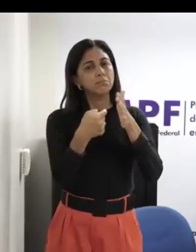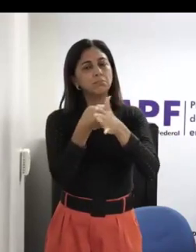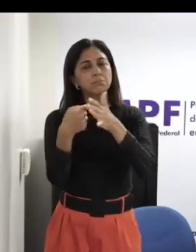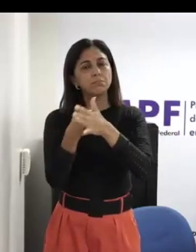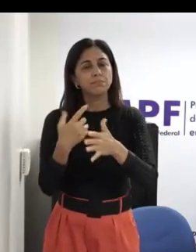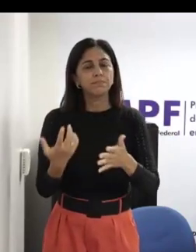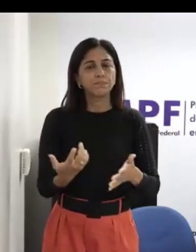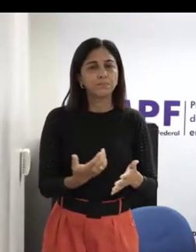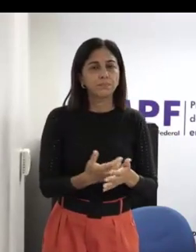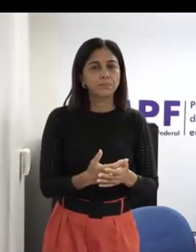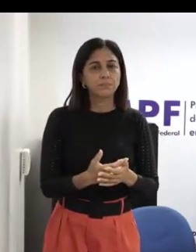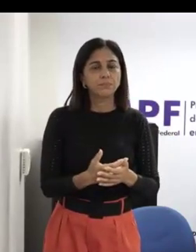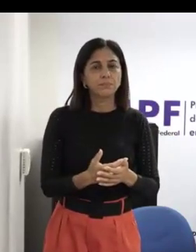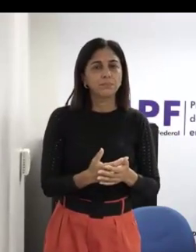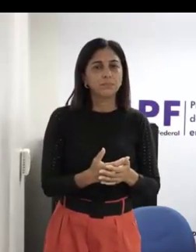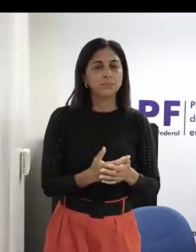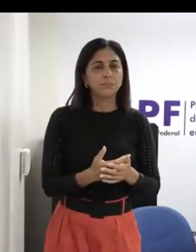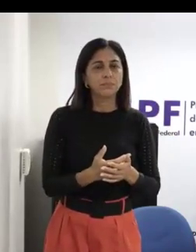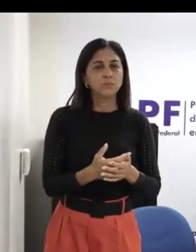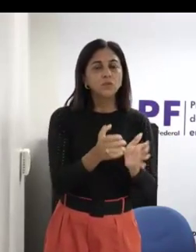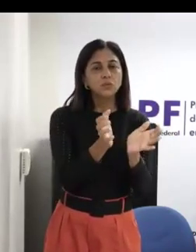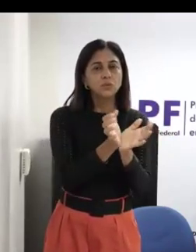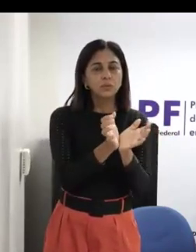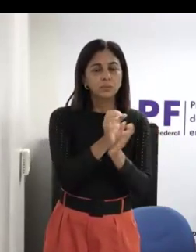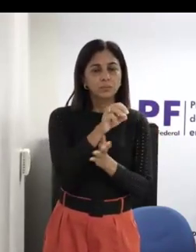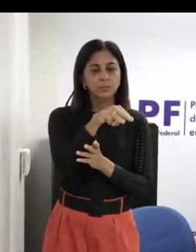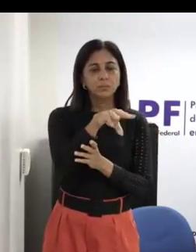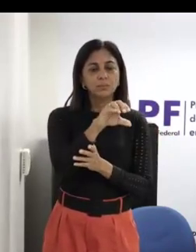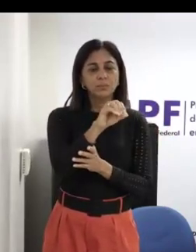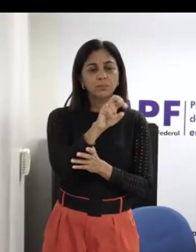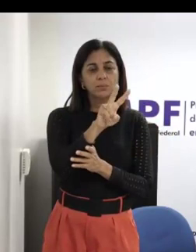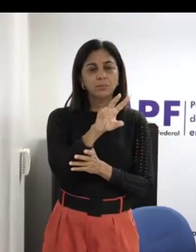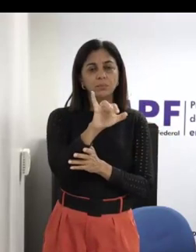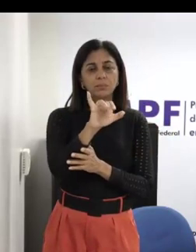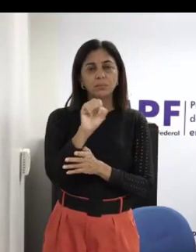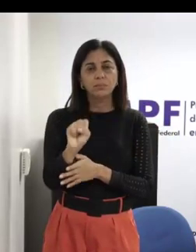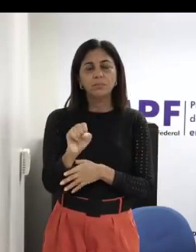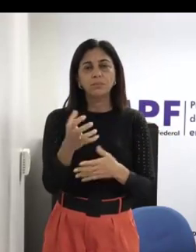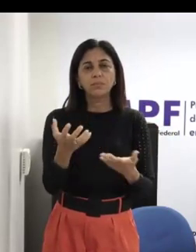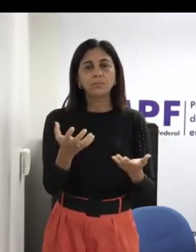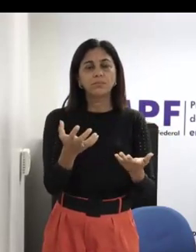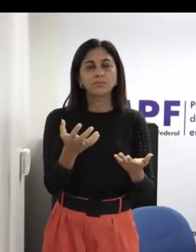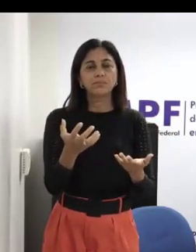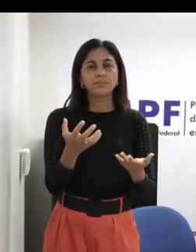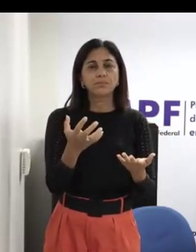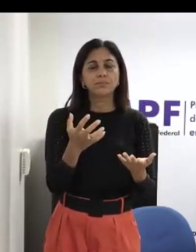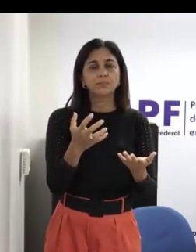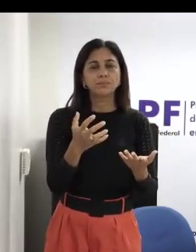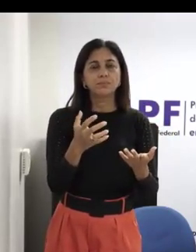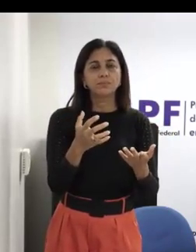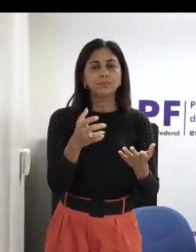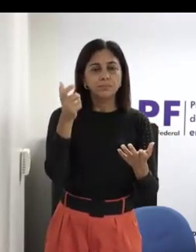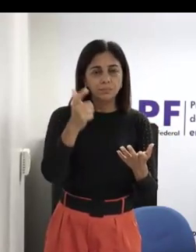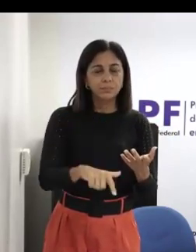eh como integrante do movei eh agradecer também a presença da da Mariana que também é uma